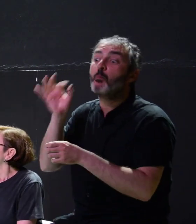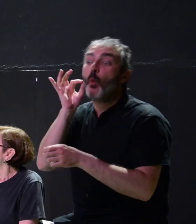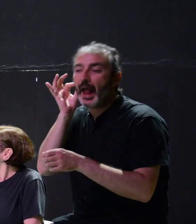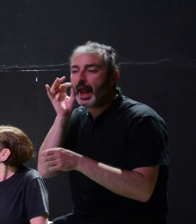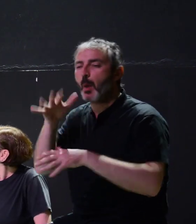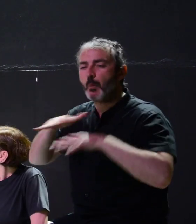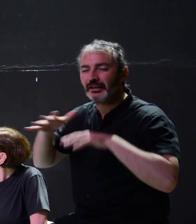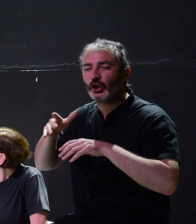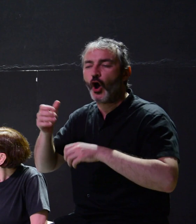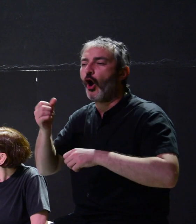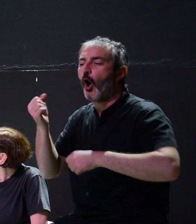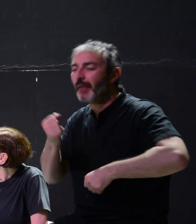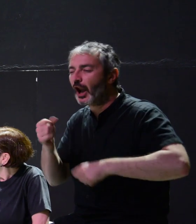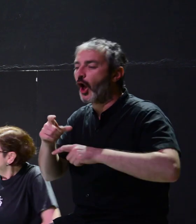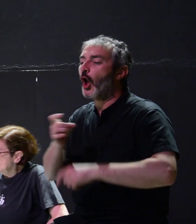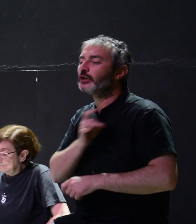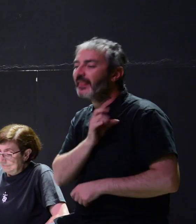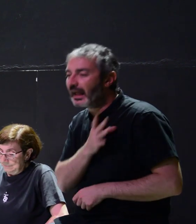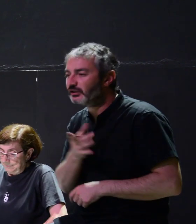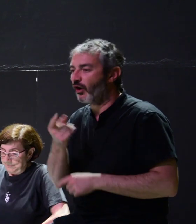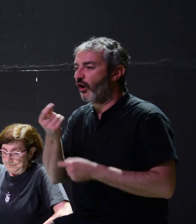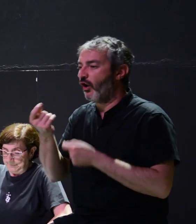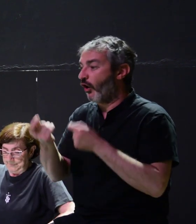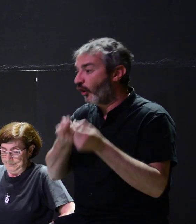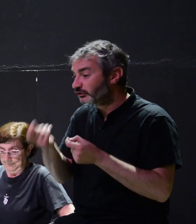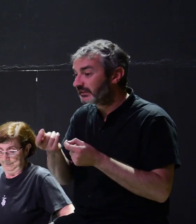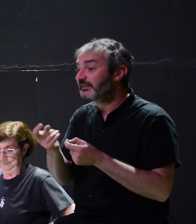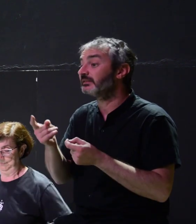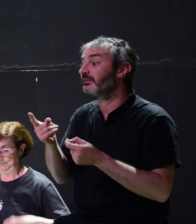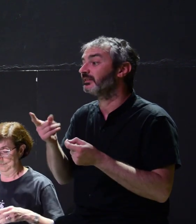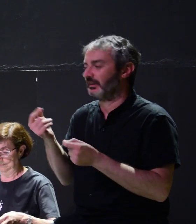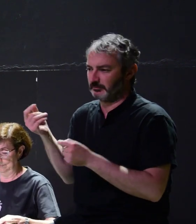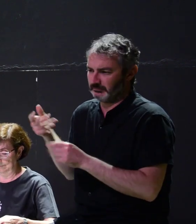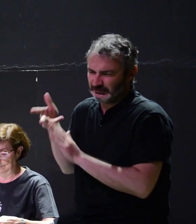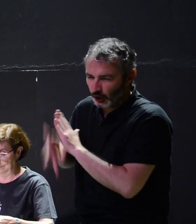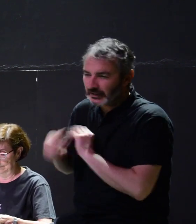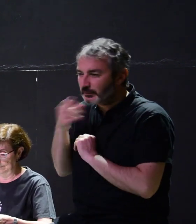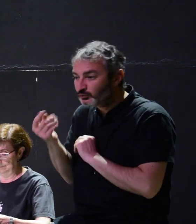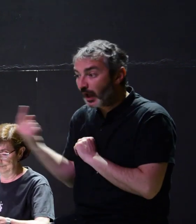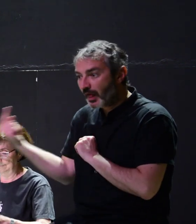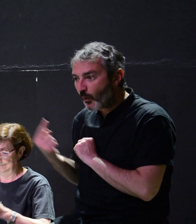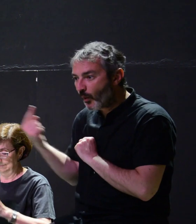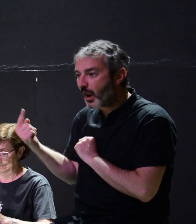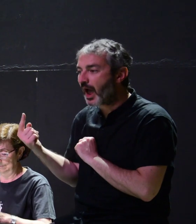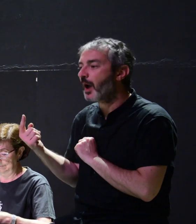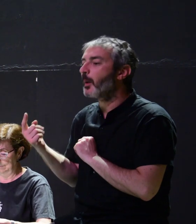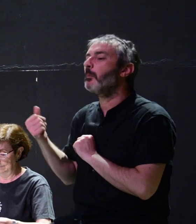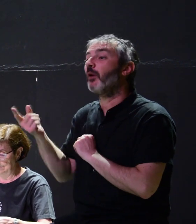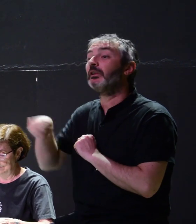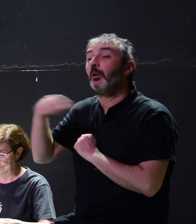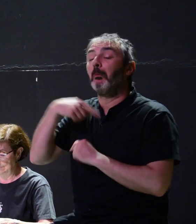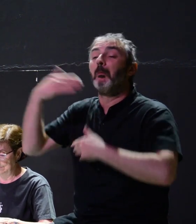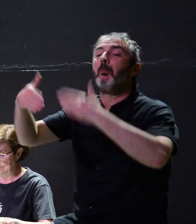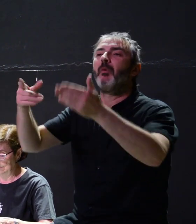el moviment obrer i sindical i en les figures d'aquestes dones que val la pena que recordem, perquè